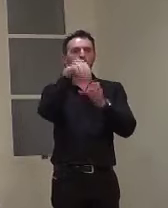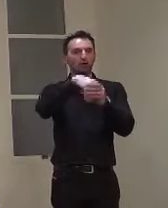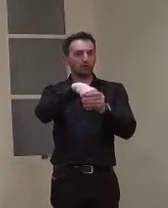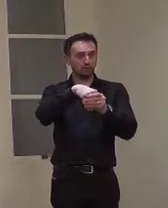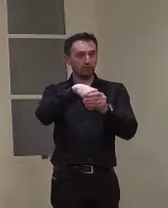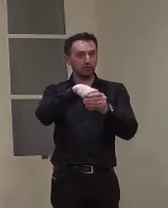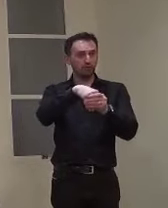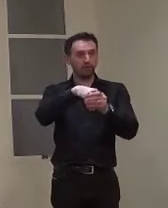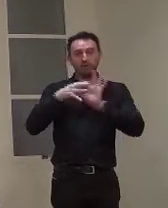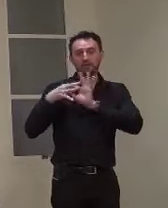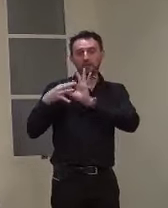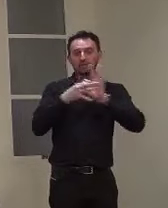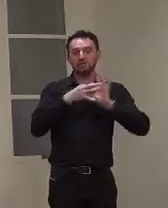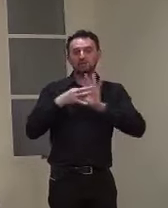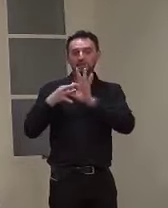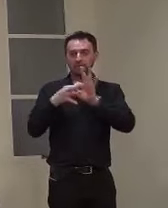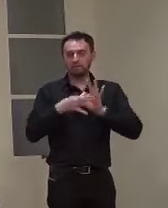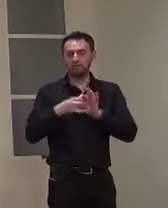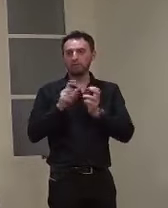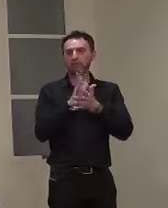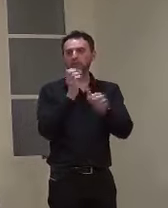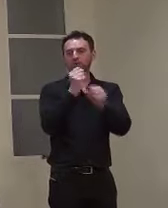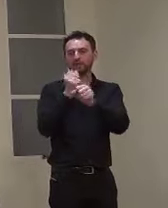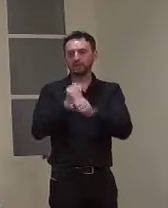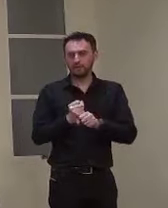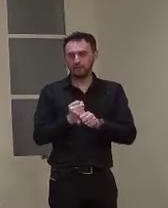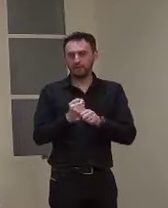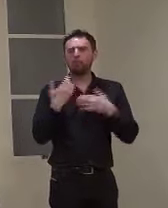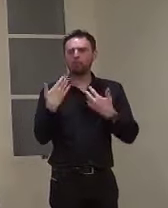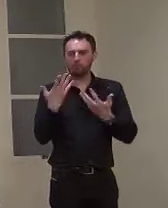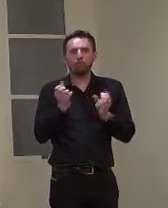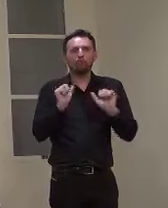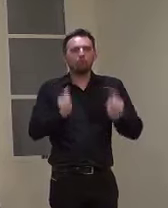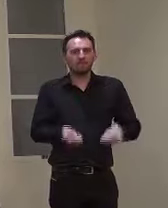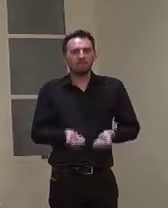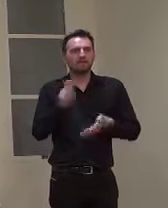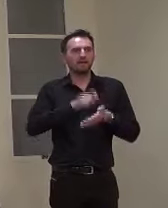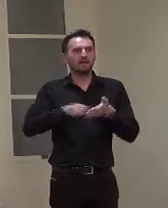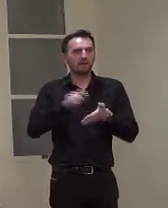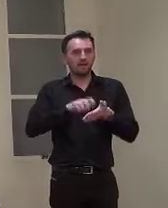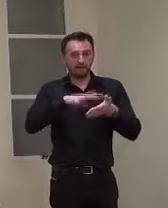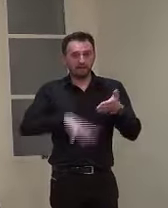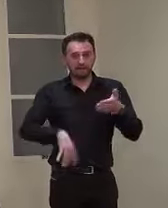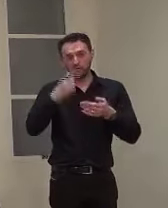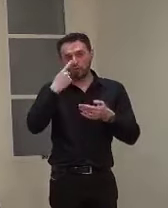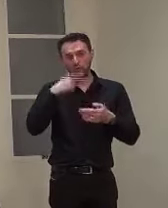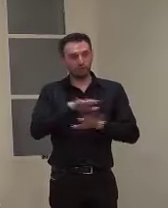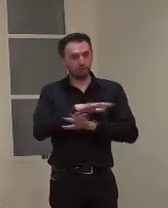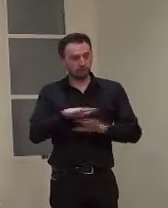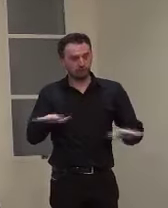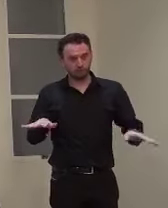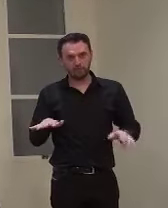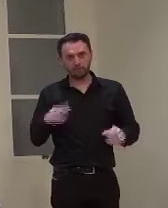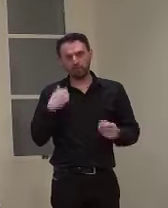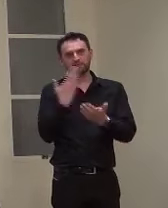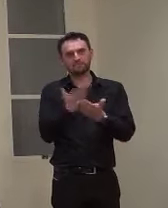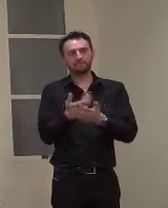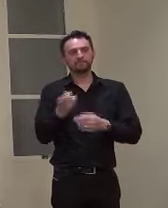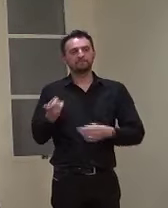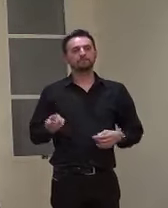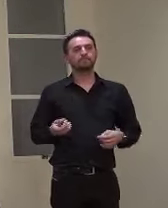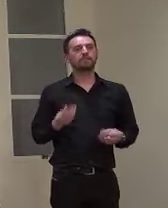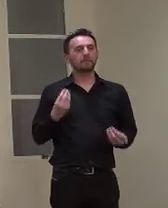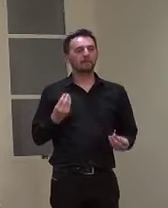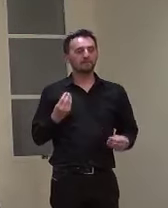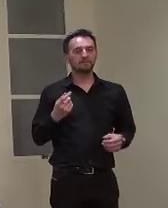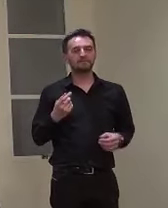en un vínculo de trabajo y pudo empezar a escribir lo último lo último que planteó que